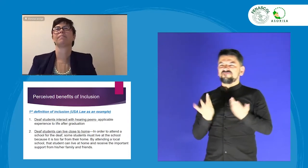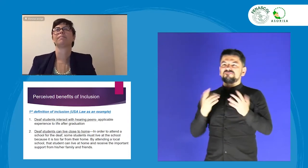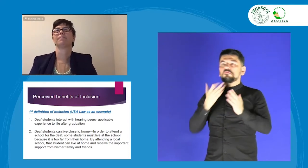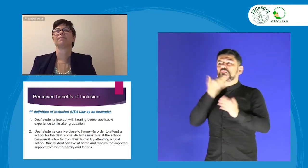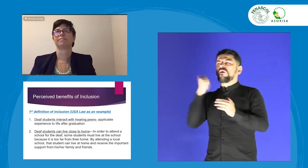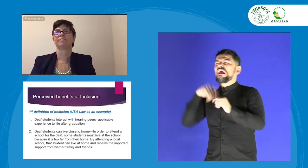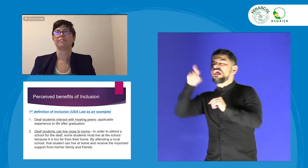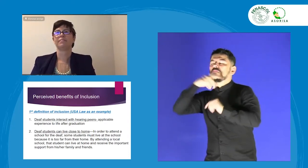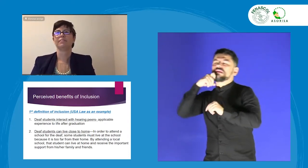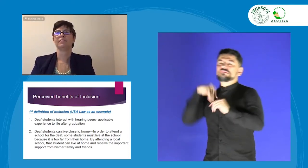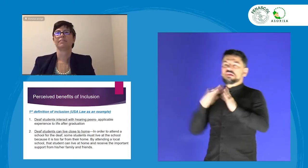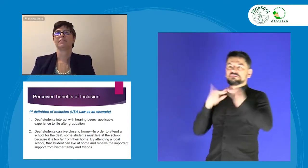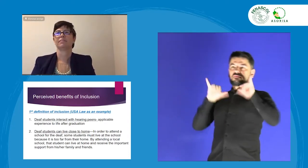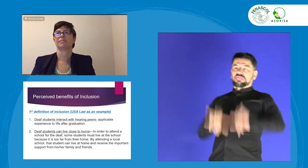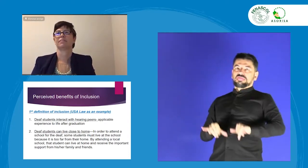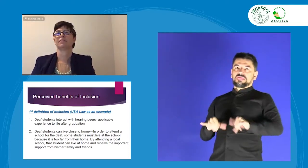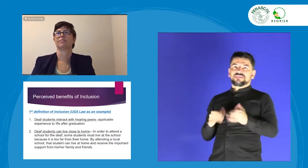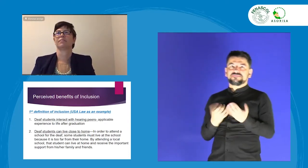¿no?